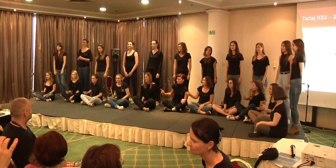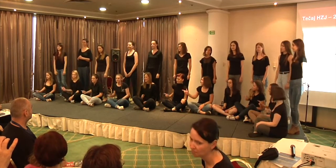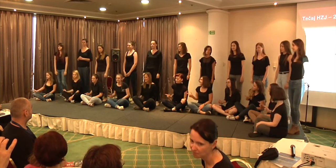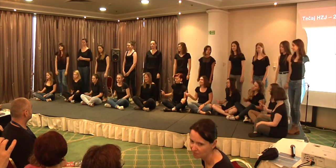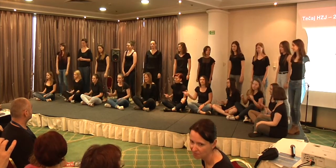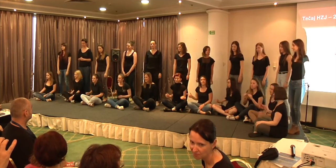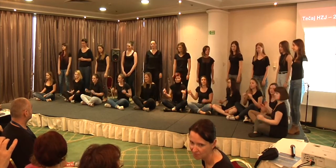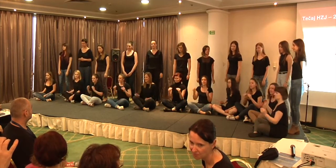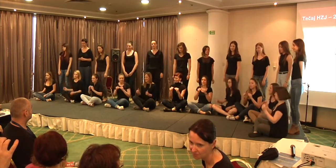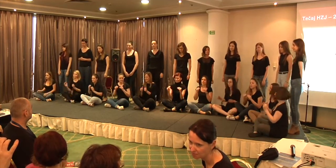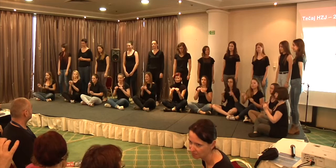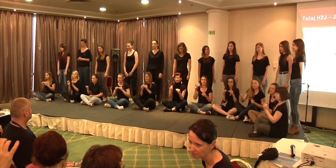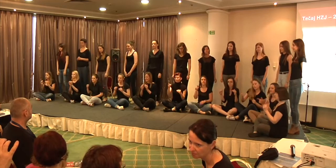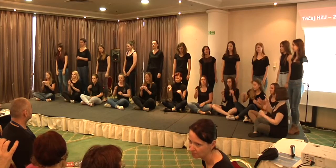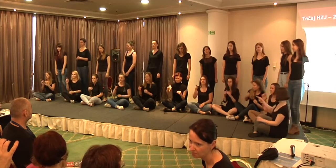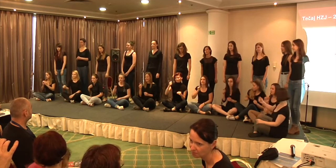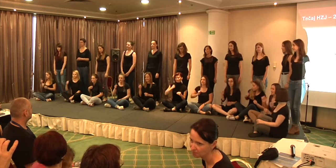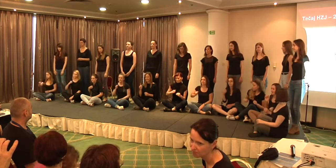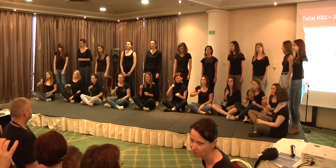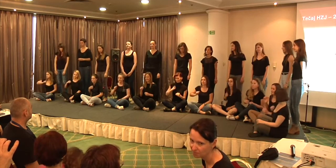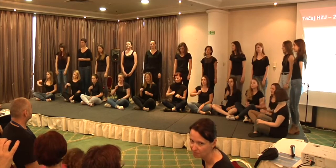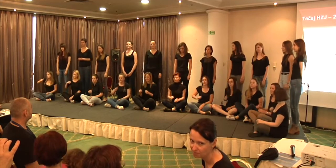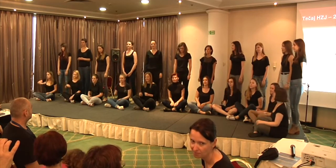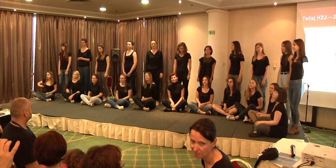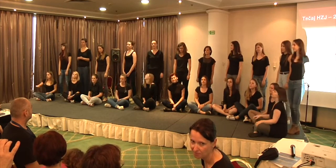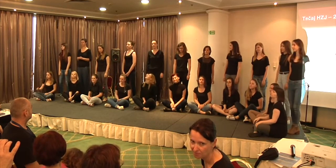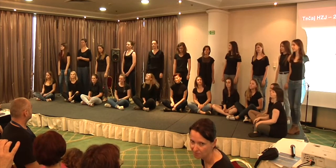I onda kad ti nisam po volji,